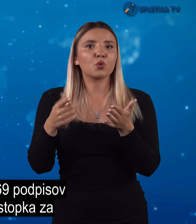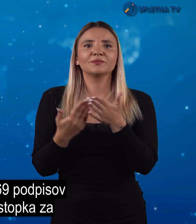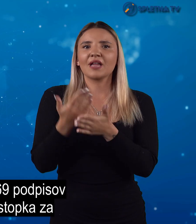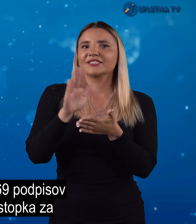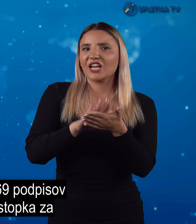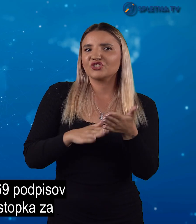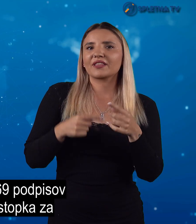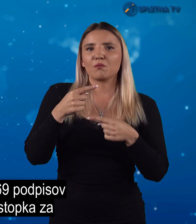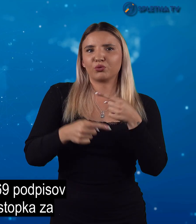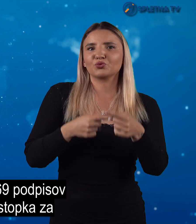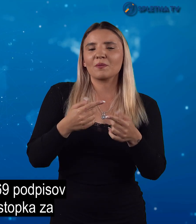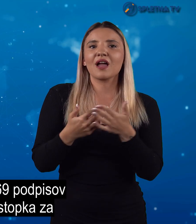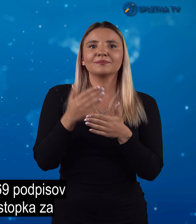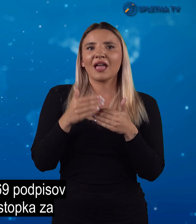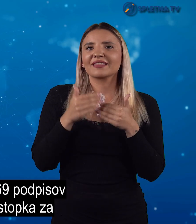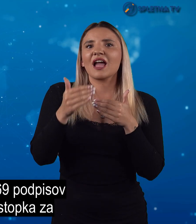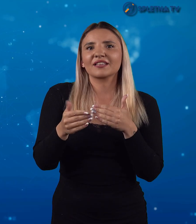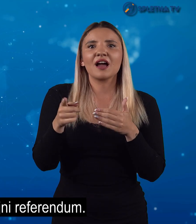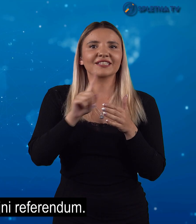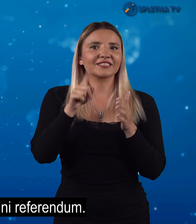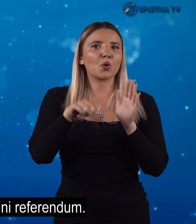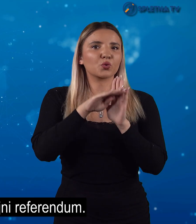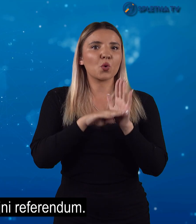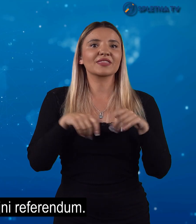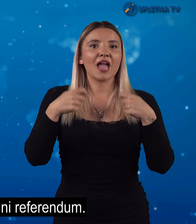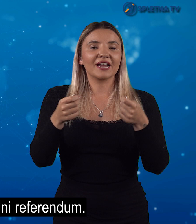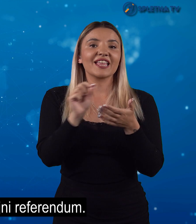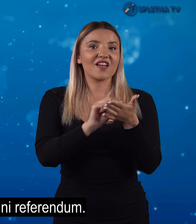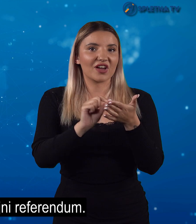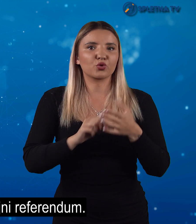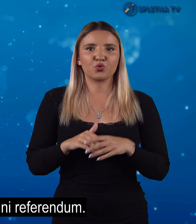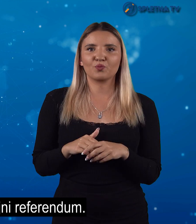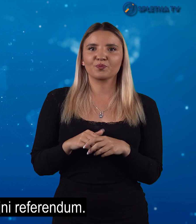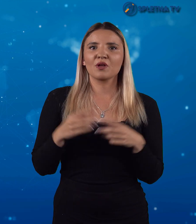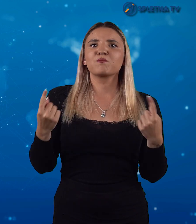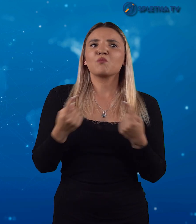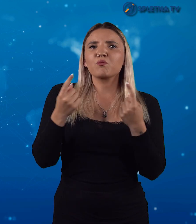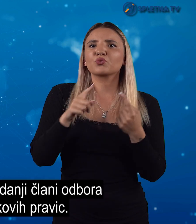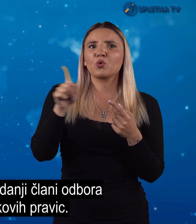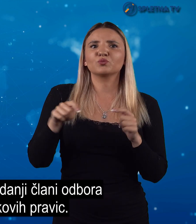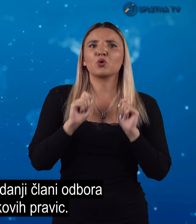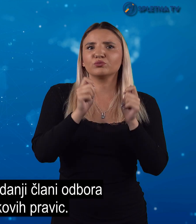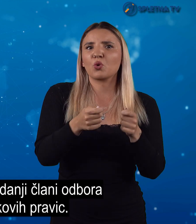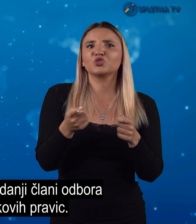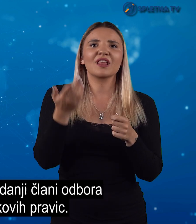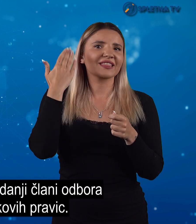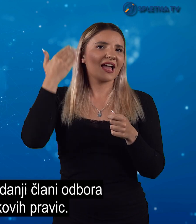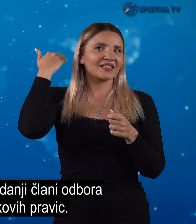13.369 podpisov za začetek postopka za naknadni zakonodajni referendum. Pobudo so